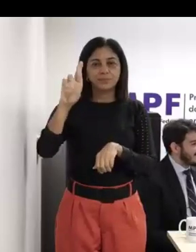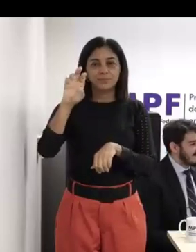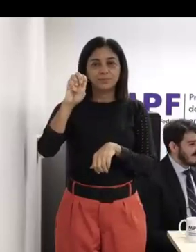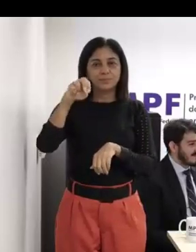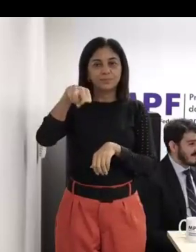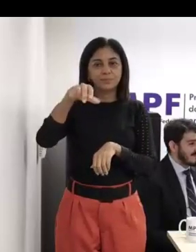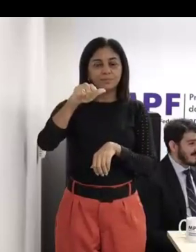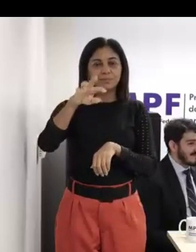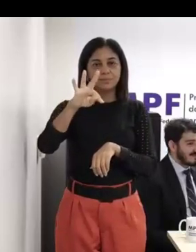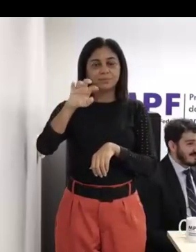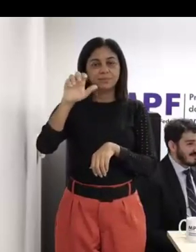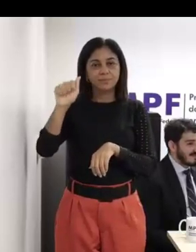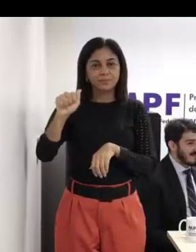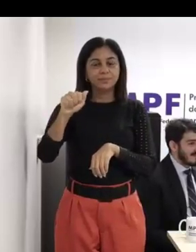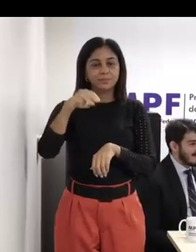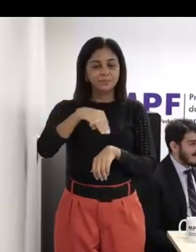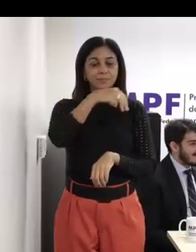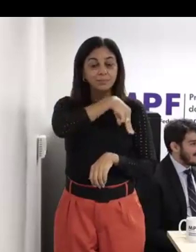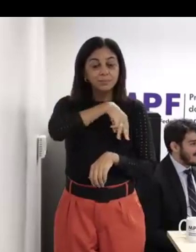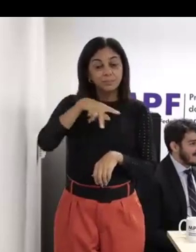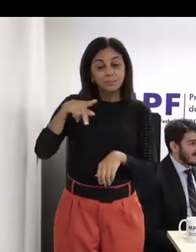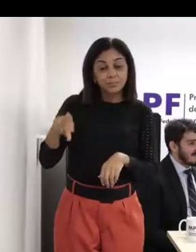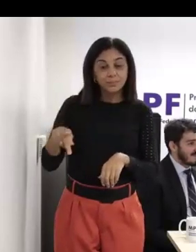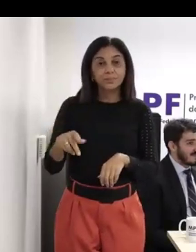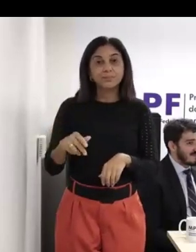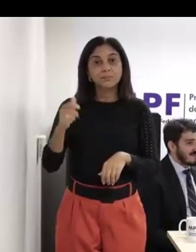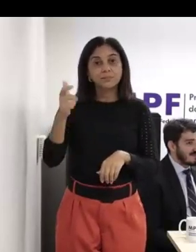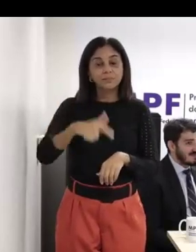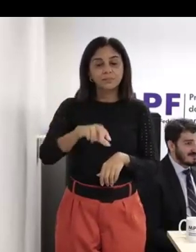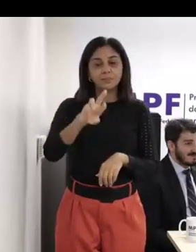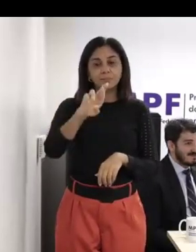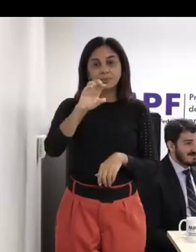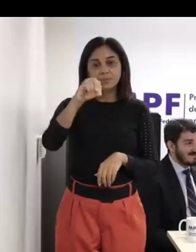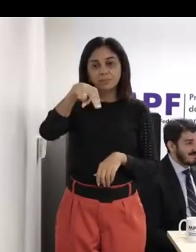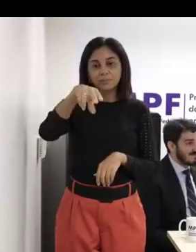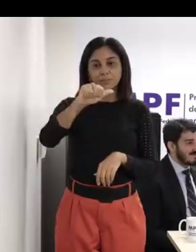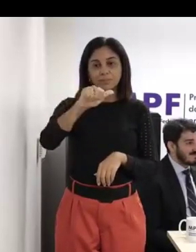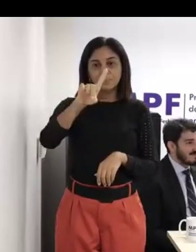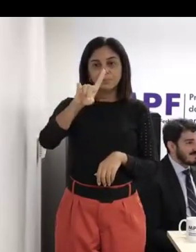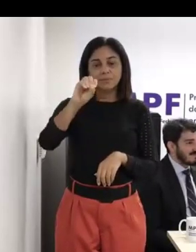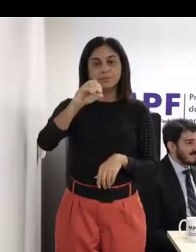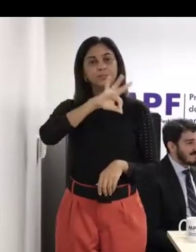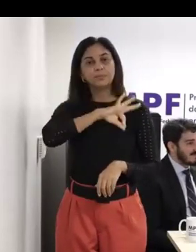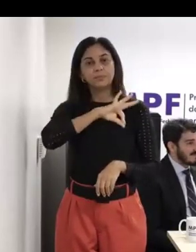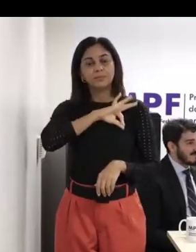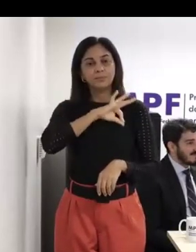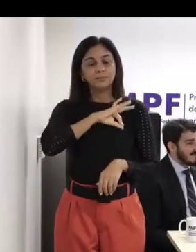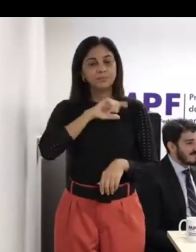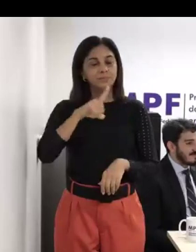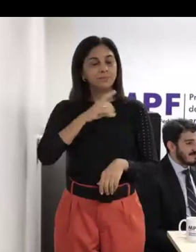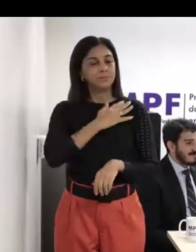ministério público estadual do Pará e do Senor Ronaldo Pereira Silva sargento da PM da ronda